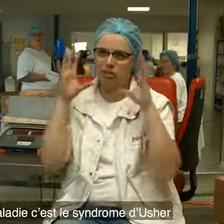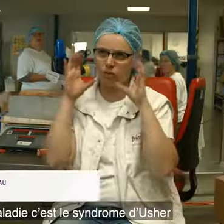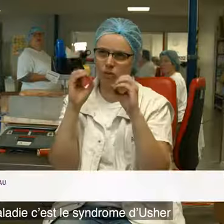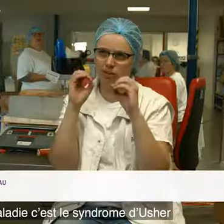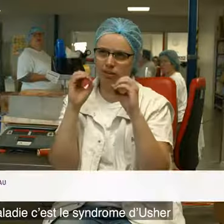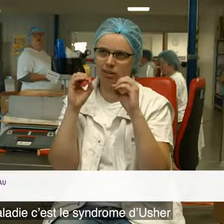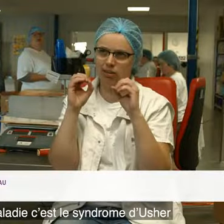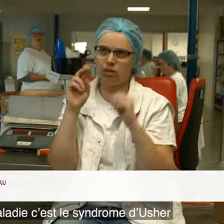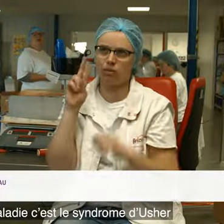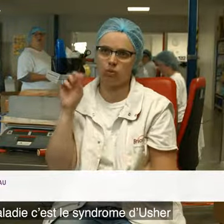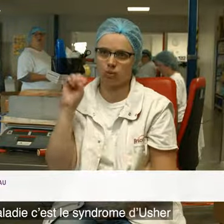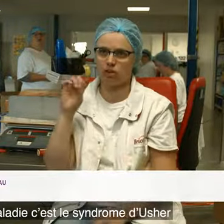Alors en fait, ma maladie, c'est le syndrome du Cher.